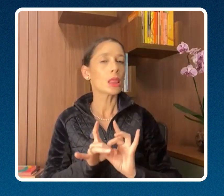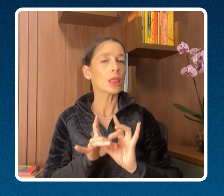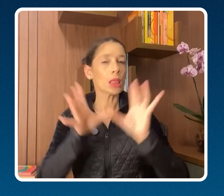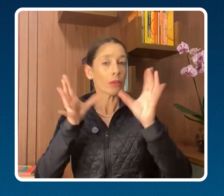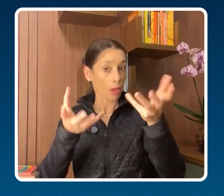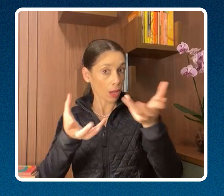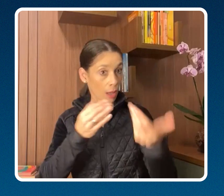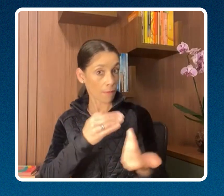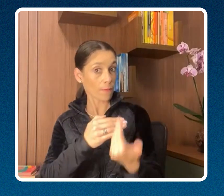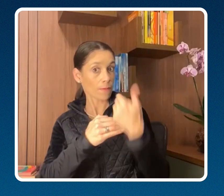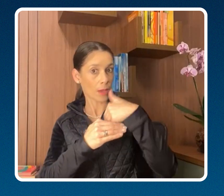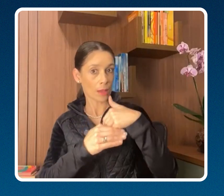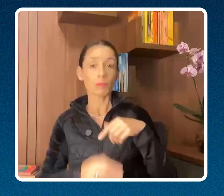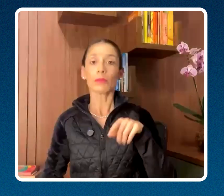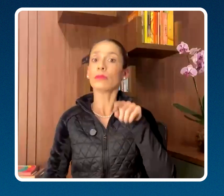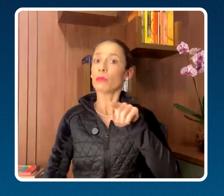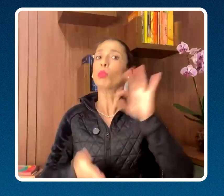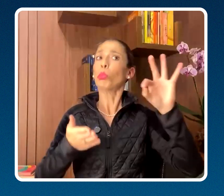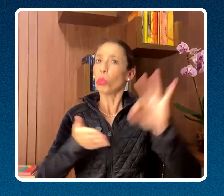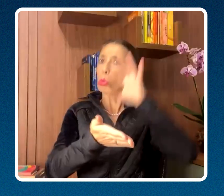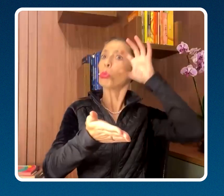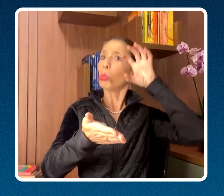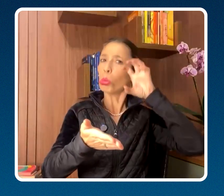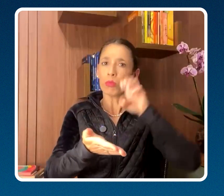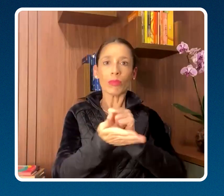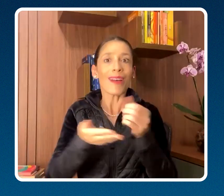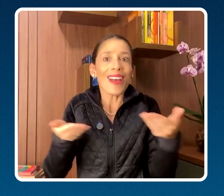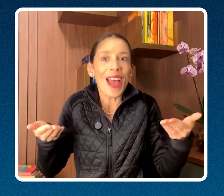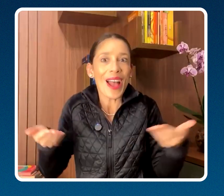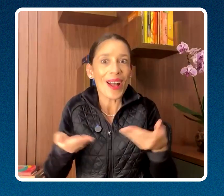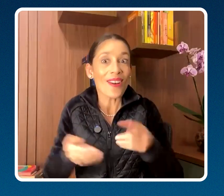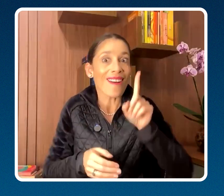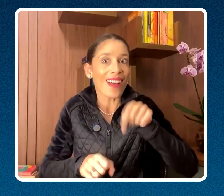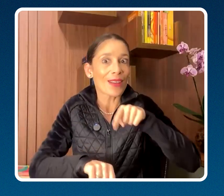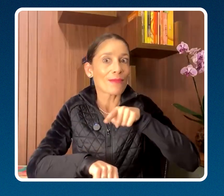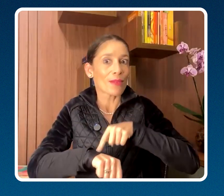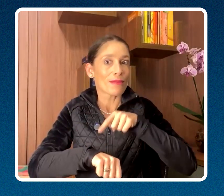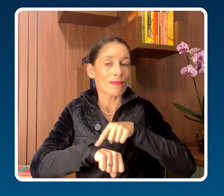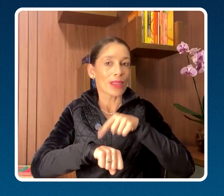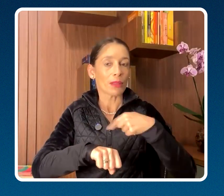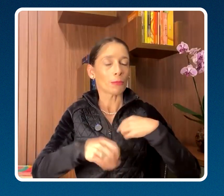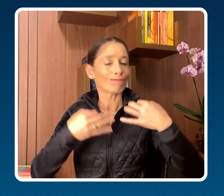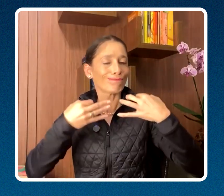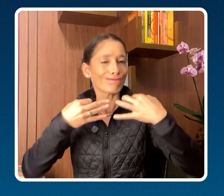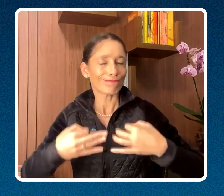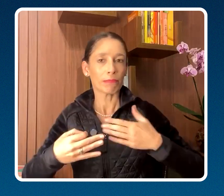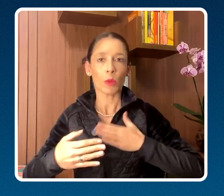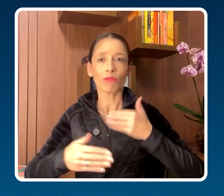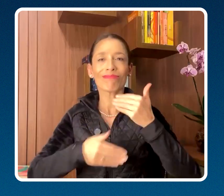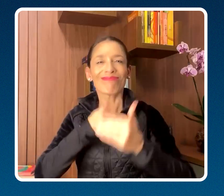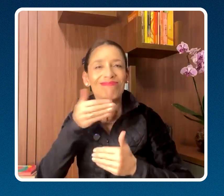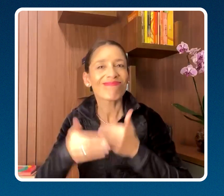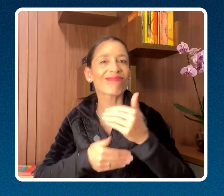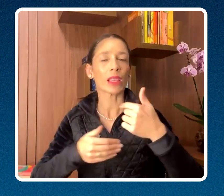assim super encantada. Participei desse convite, eu digo, não, então agora essa é a hora de eu ter realmente meu desenvolvimento, de eu